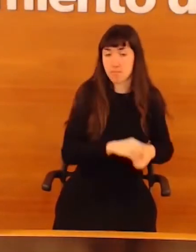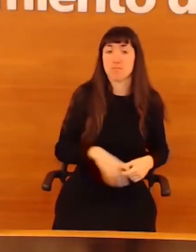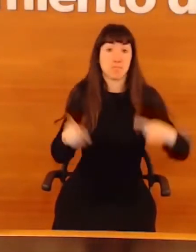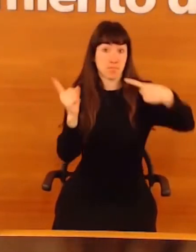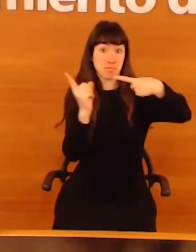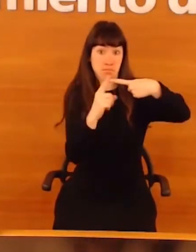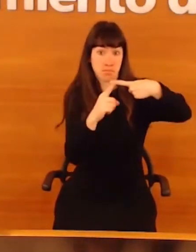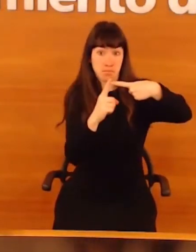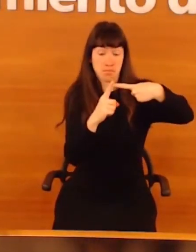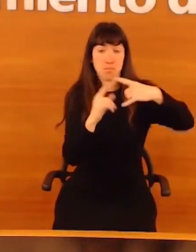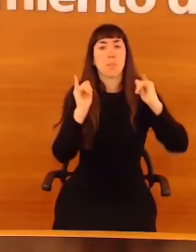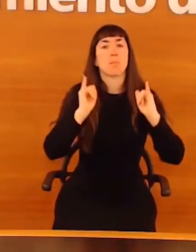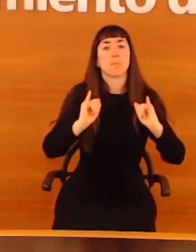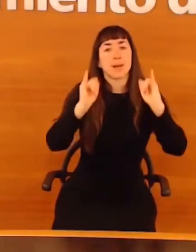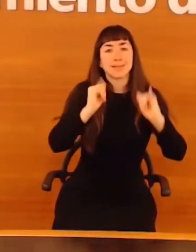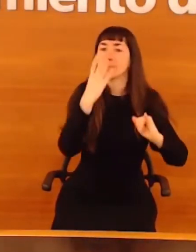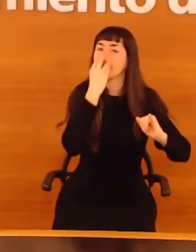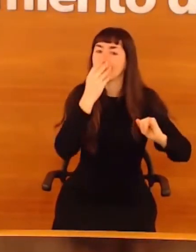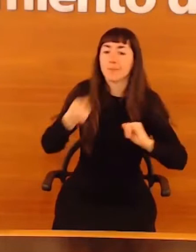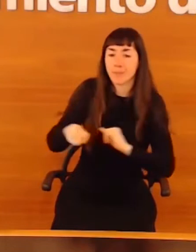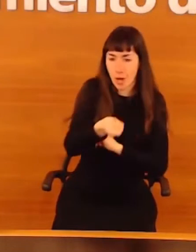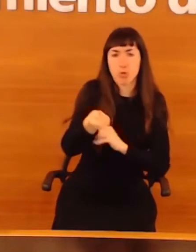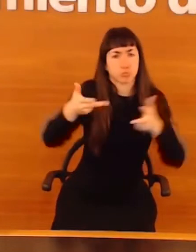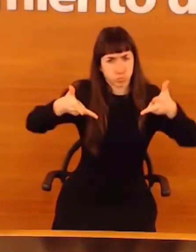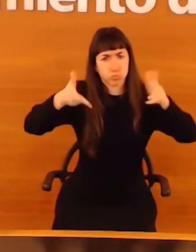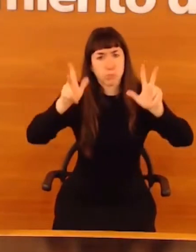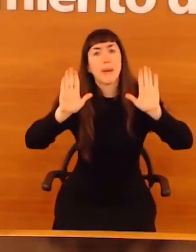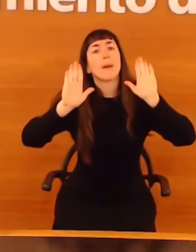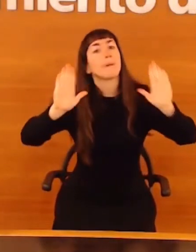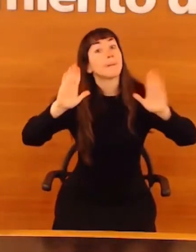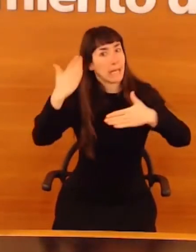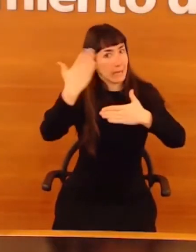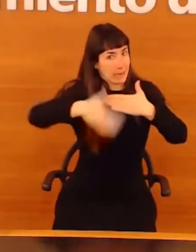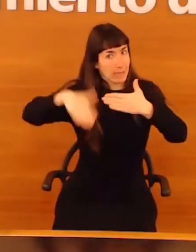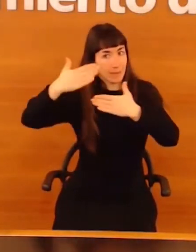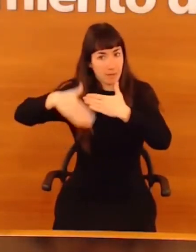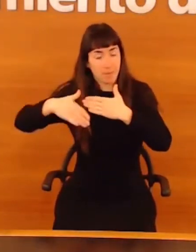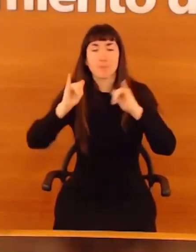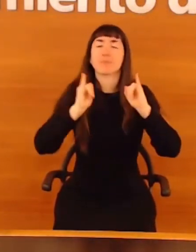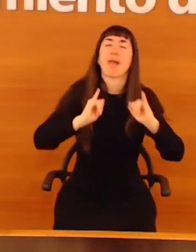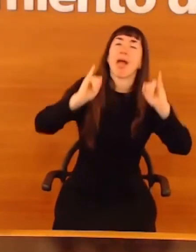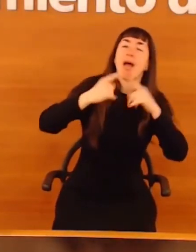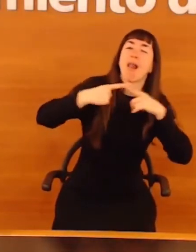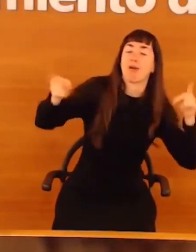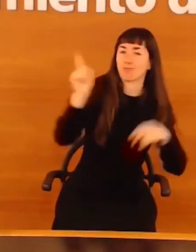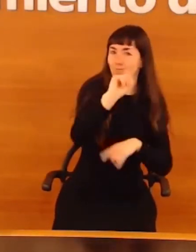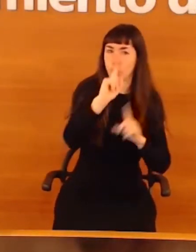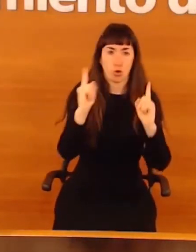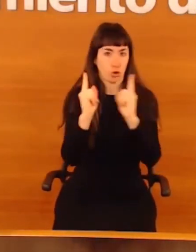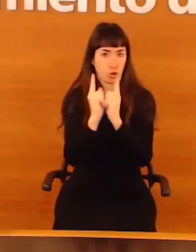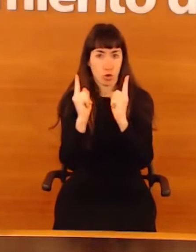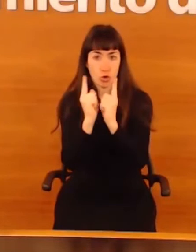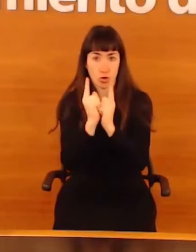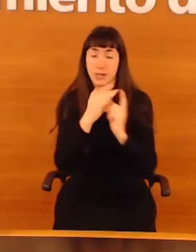una parte, sacar a pasear a los perros, pero con limitaciones. Serán paseos cortos y, por lo tanto, cercanos